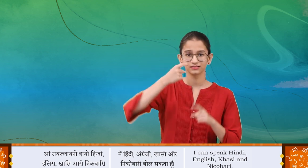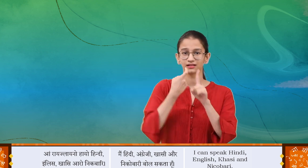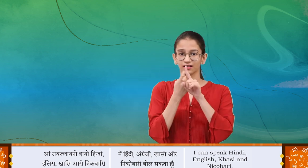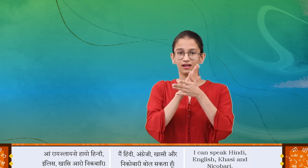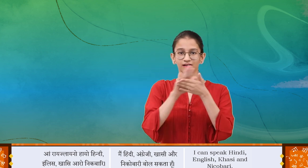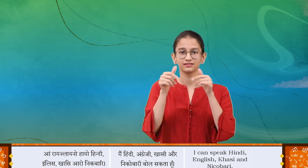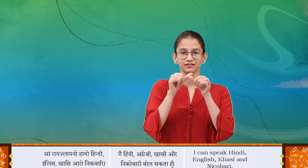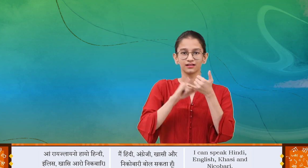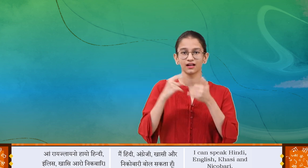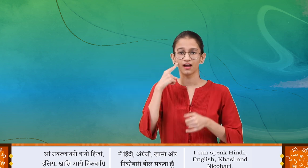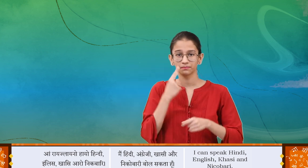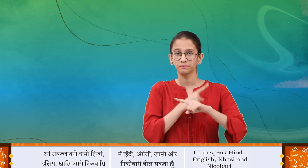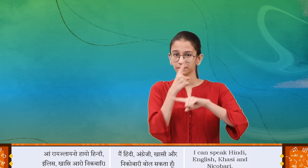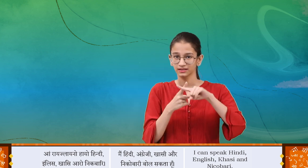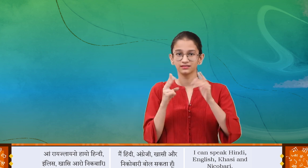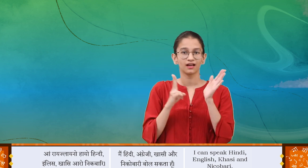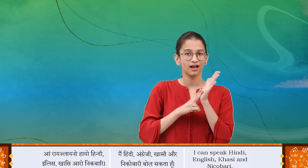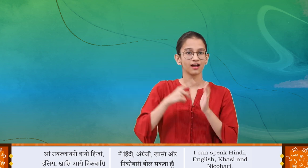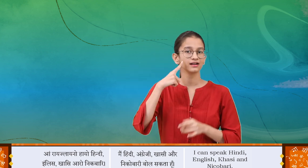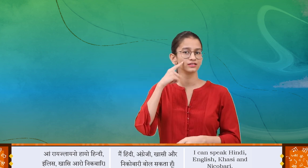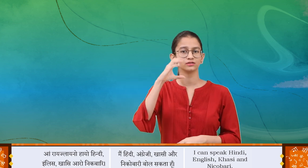English, Khasi, Aru Nikobari.